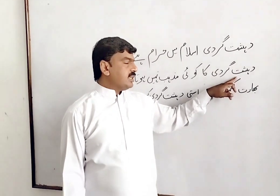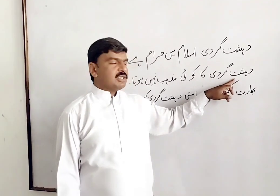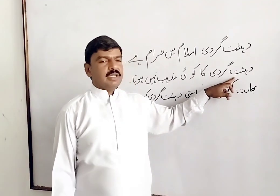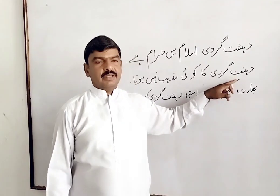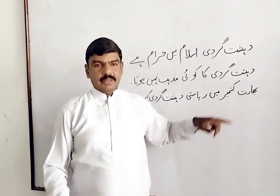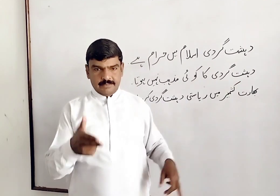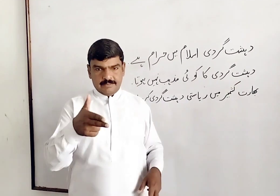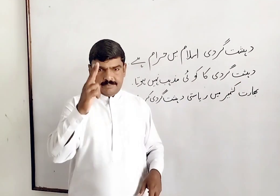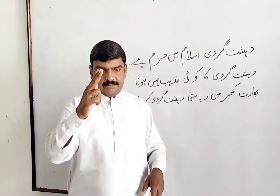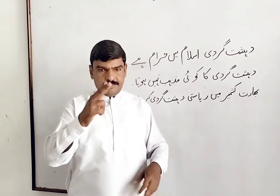दहशतगर्दी